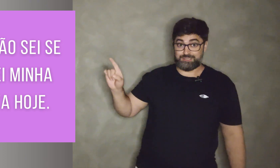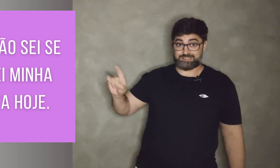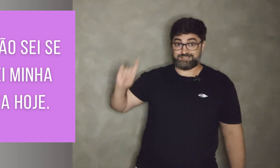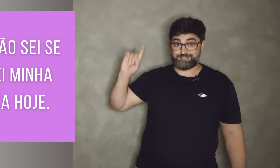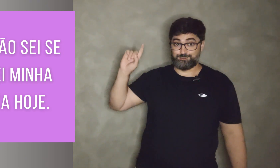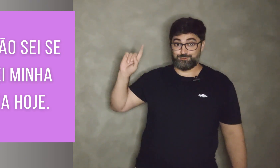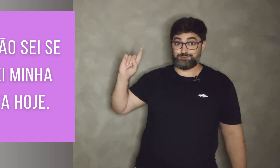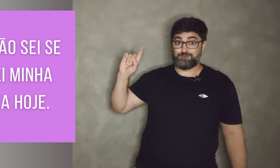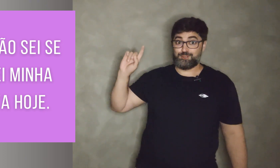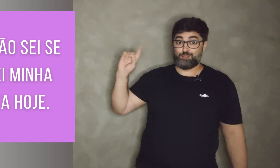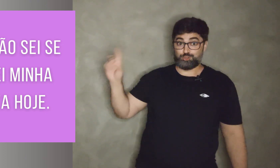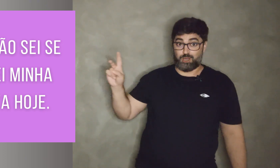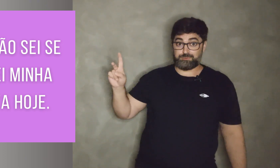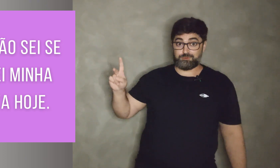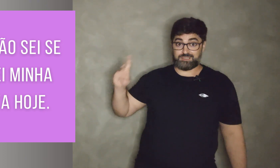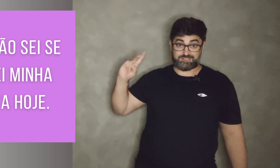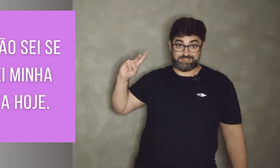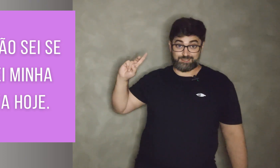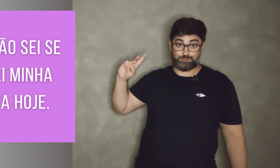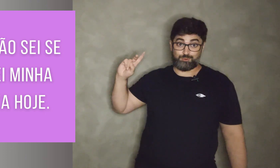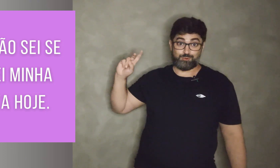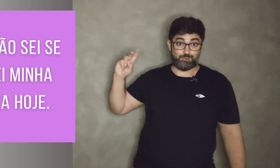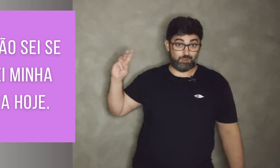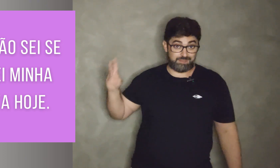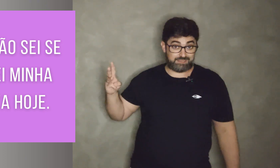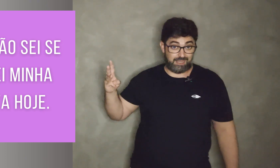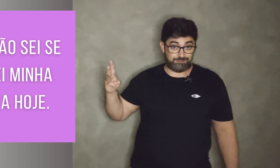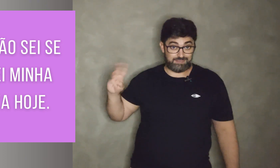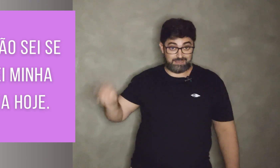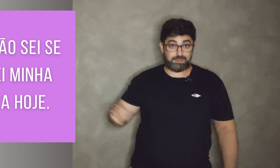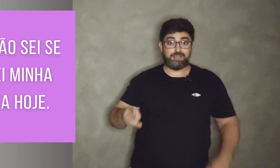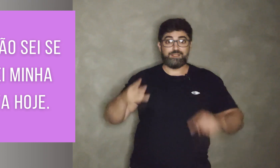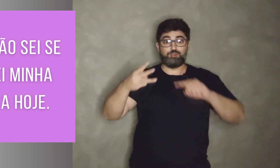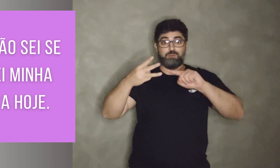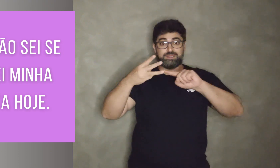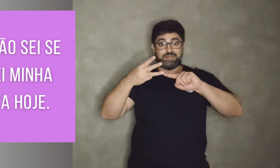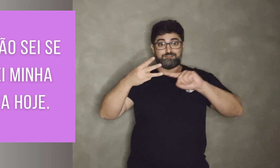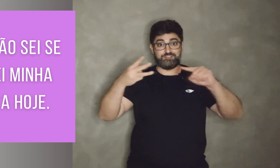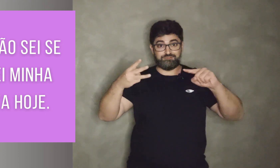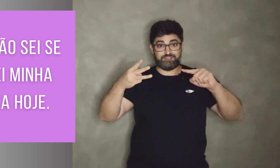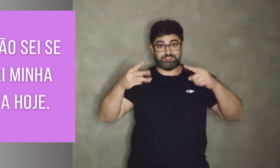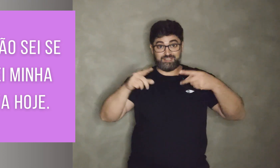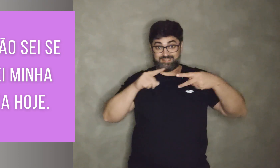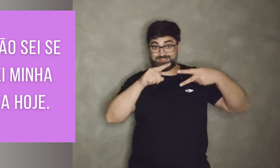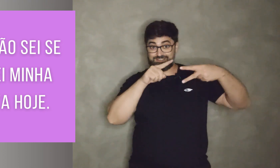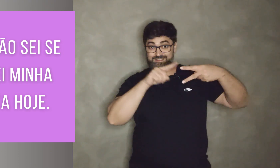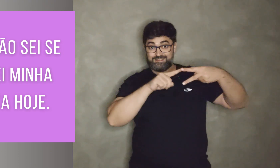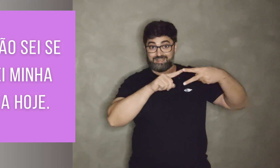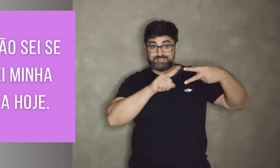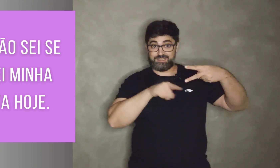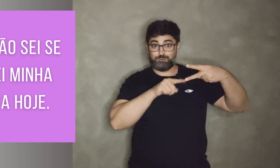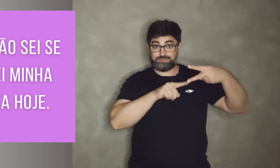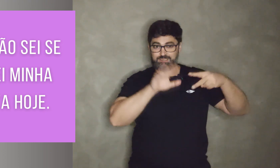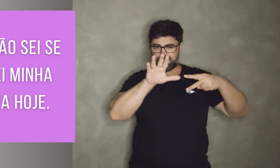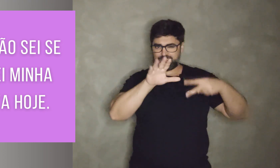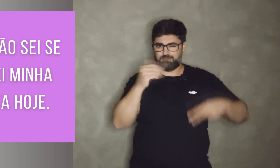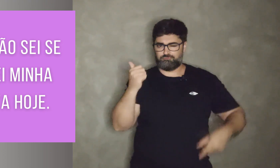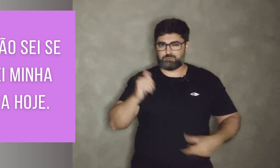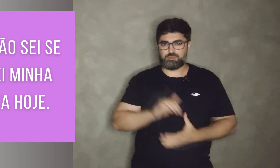coisa. Segundo, tópico. Terceiro, o comentário. Lembra? E o comentário se divide em ação e negação. Vamos